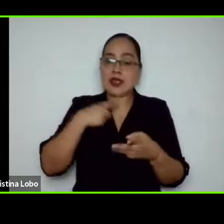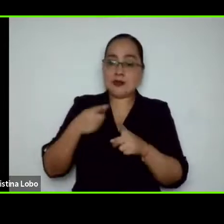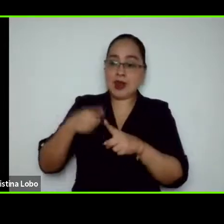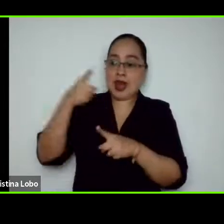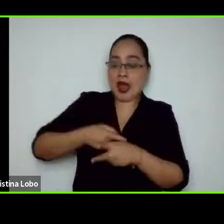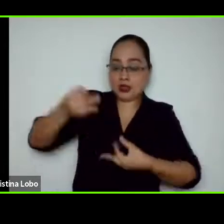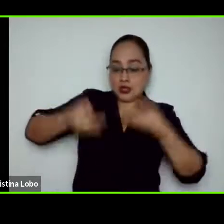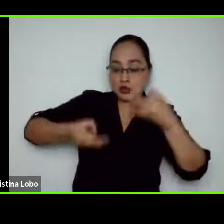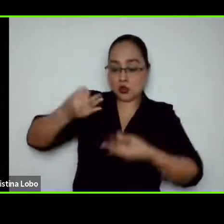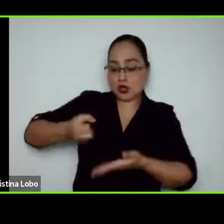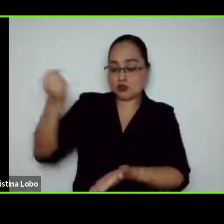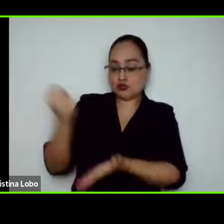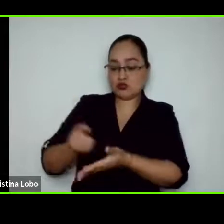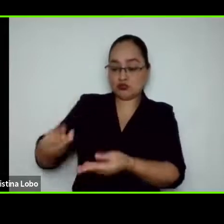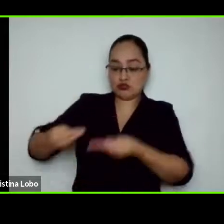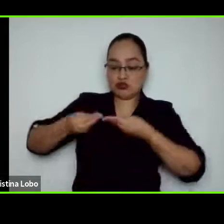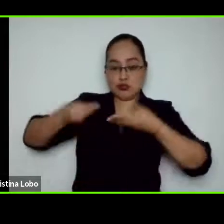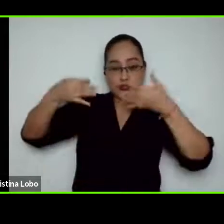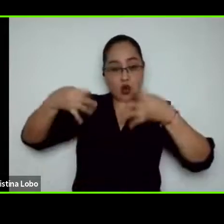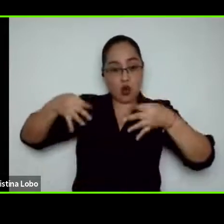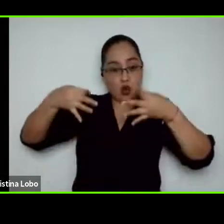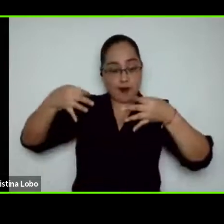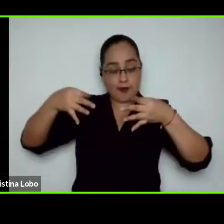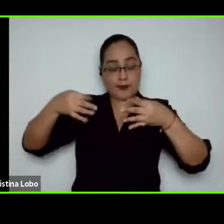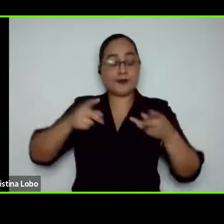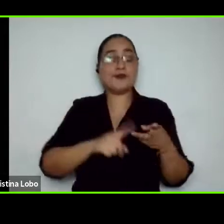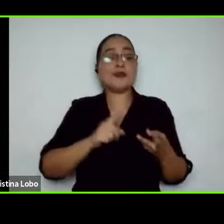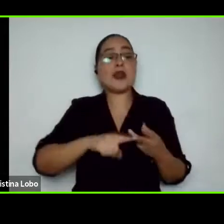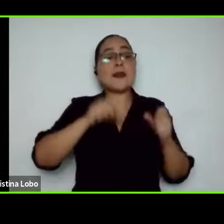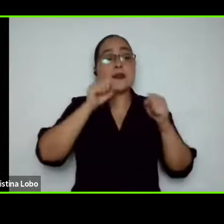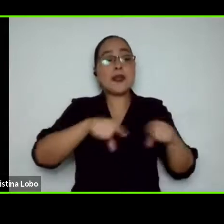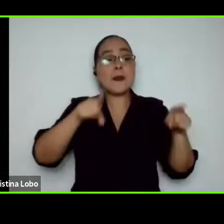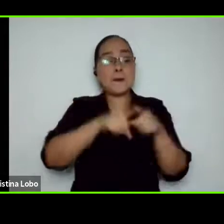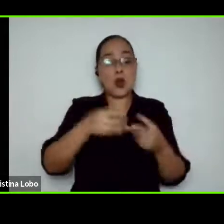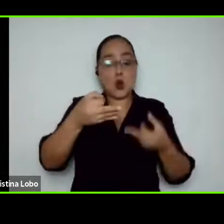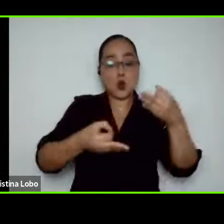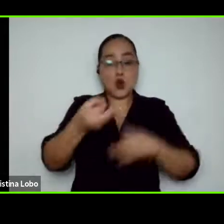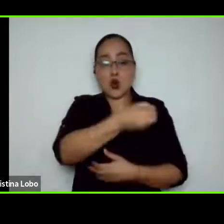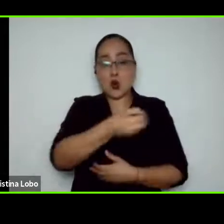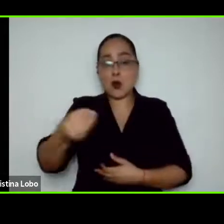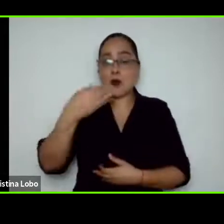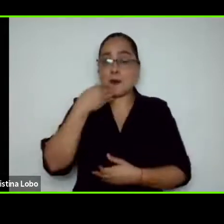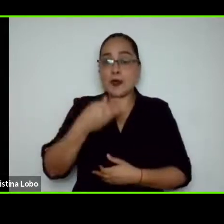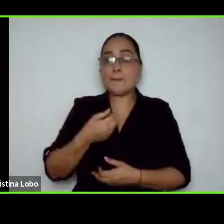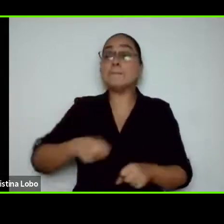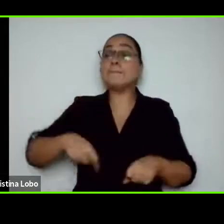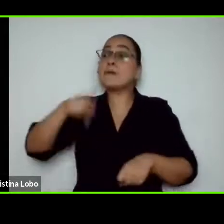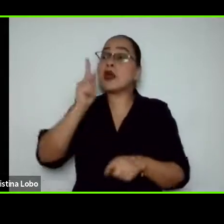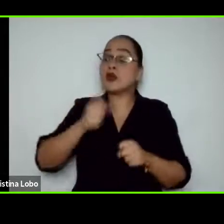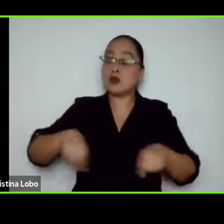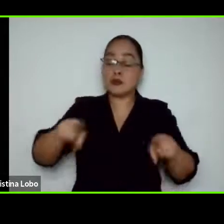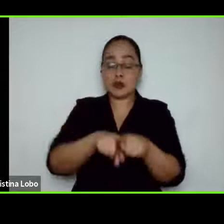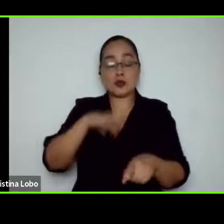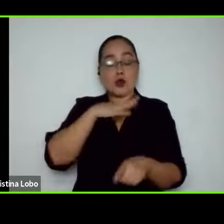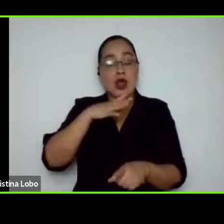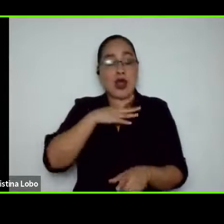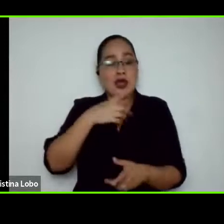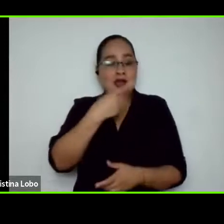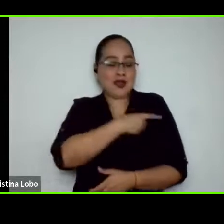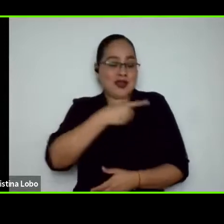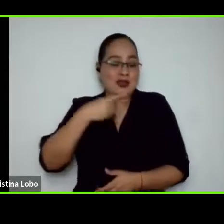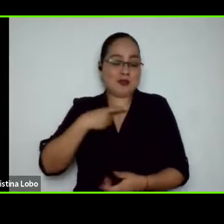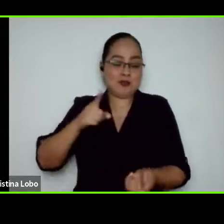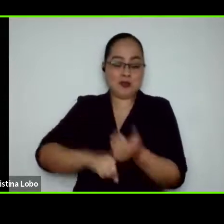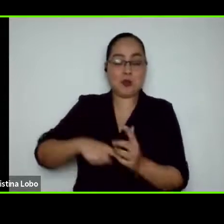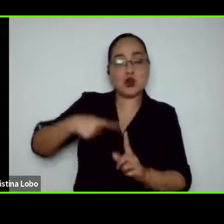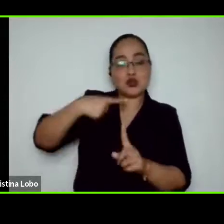de garantizarnos el debido proceso, pero también implican deberes positivos del Estado. ¿Por qué? Porque la Constitución